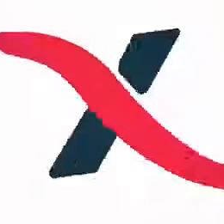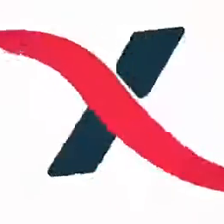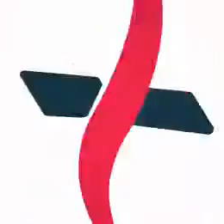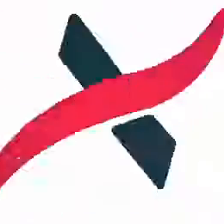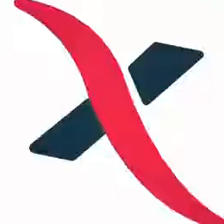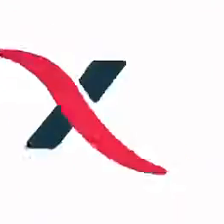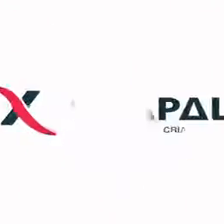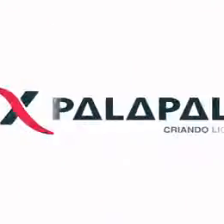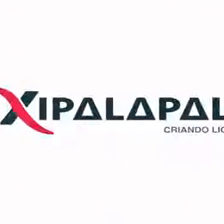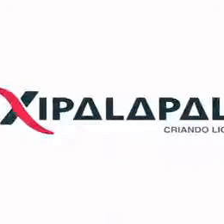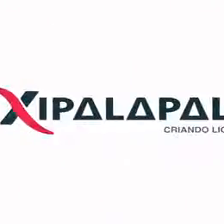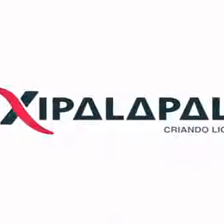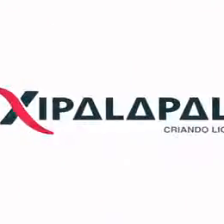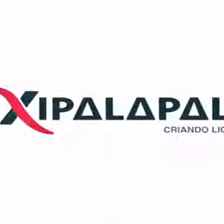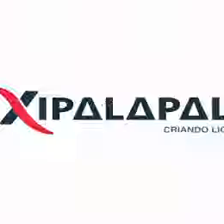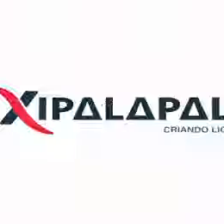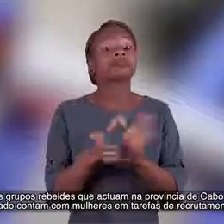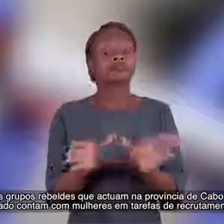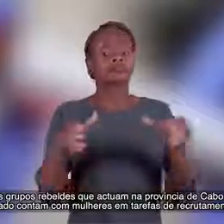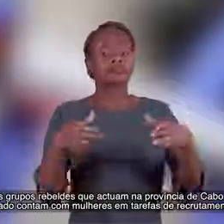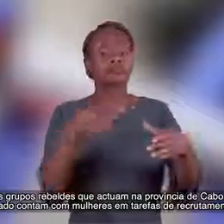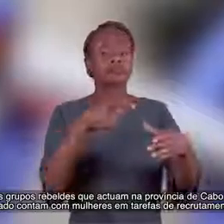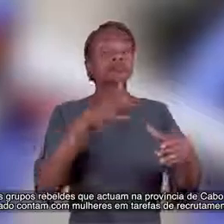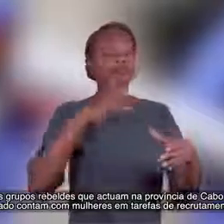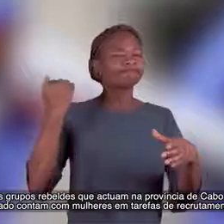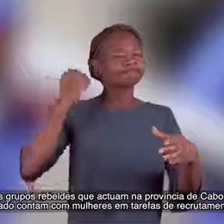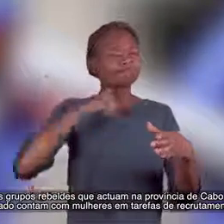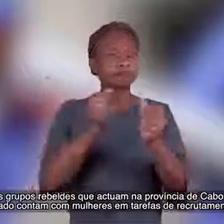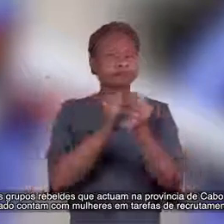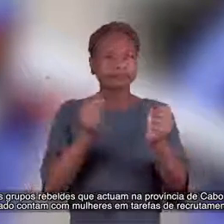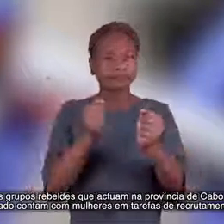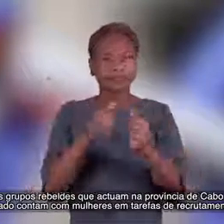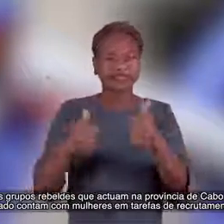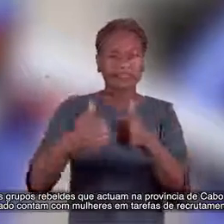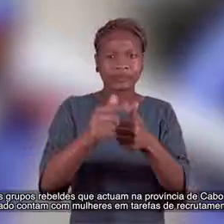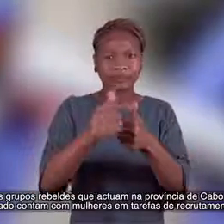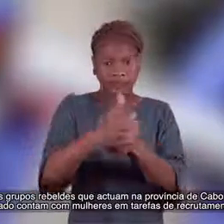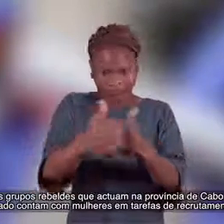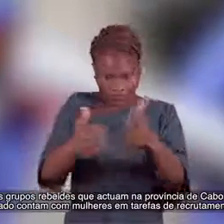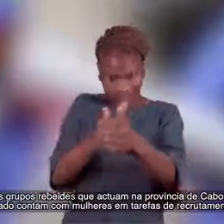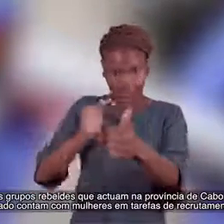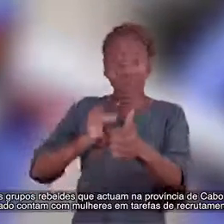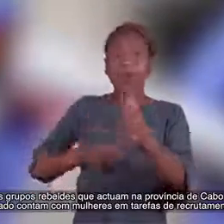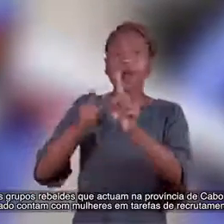Xipalapala Info, edição 10 de junho. Os grupos rebeldes que atuam na província de Cabo